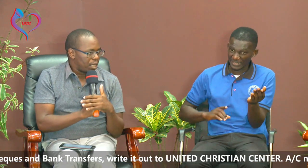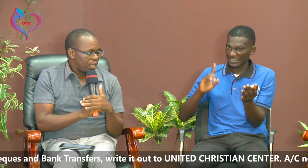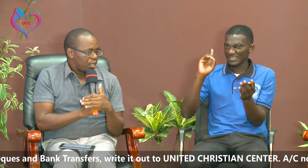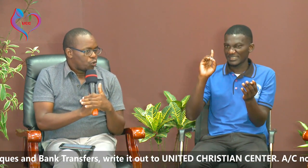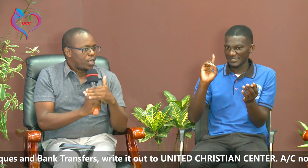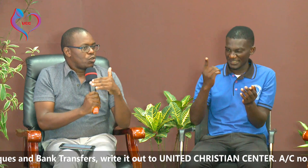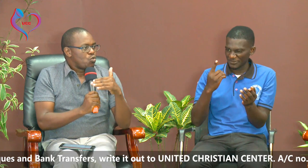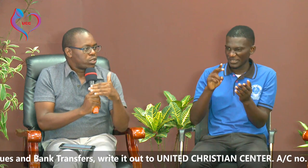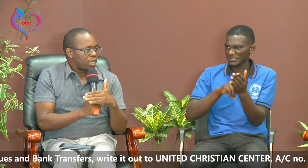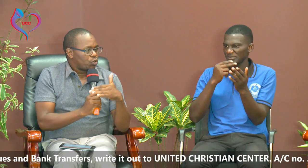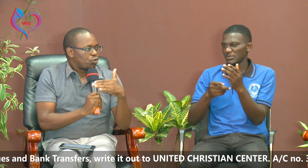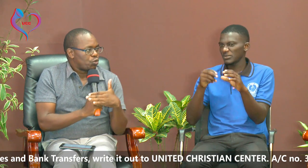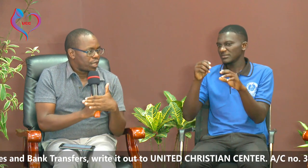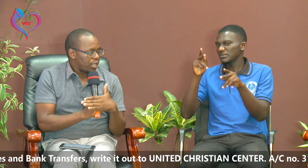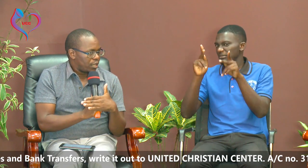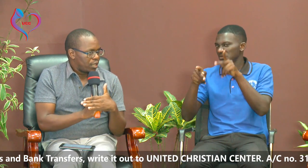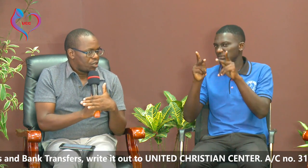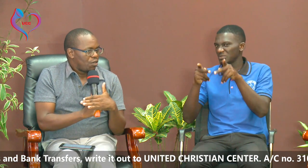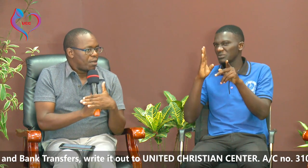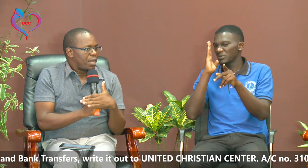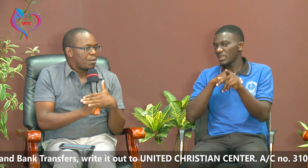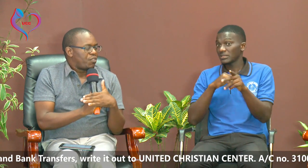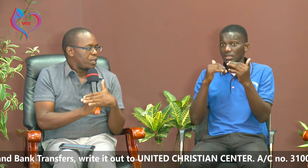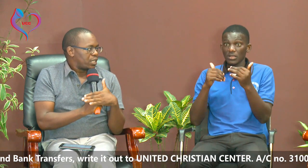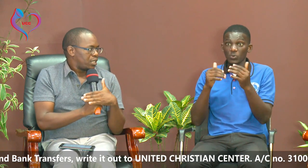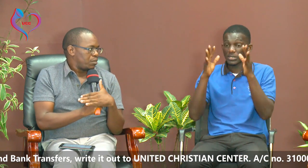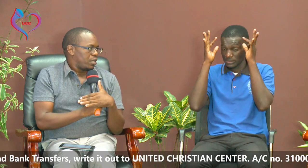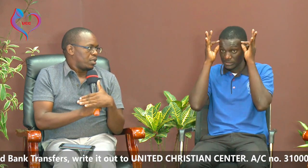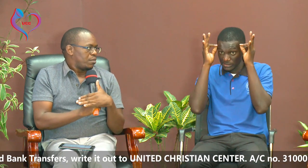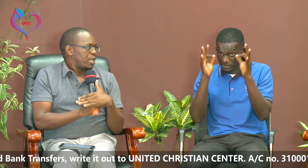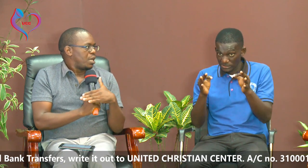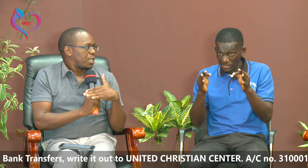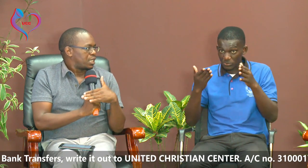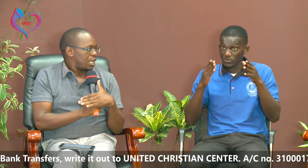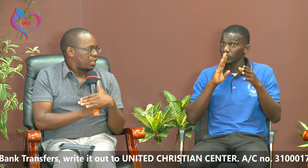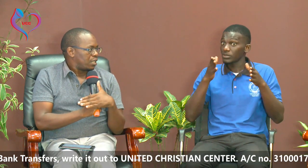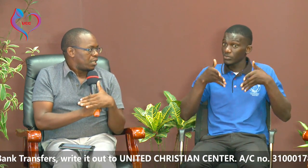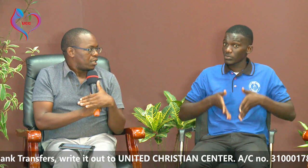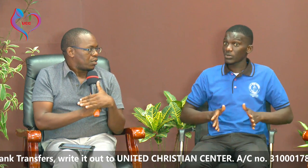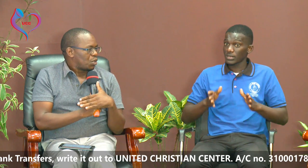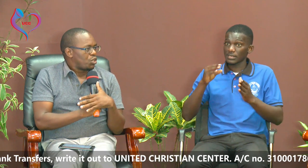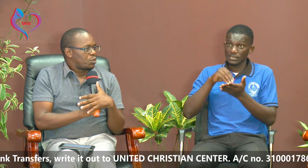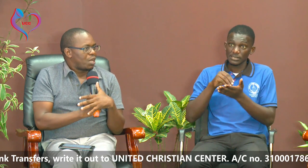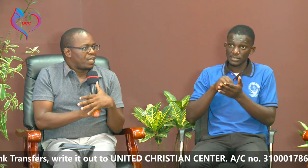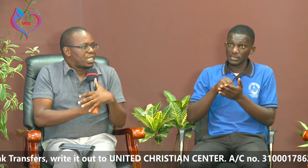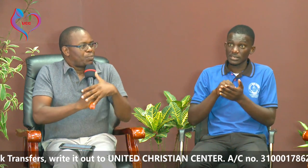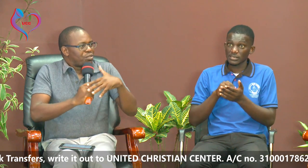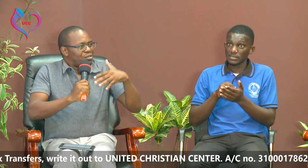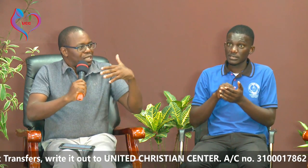mbala tugenda okusalawo tulokoke yolaba abaana baffe beesiime baina mikisa because we have exposed